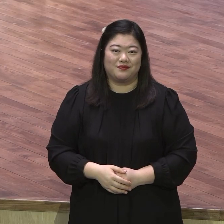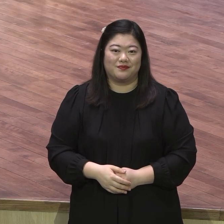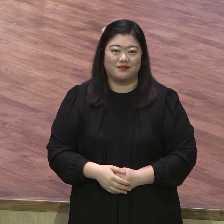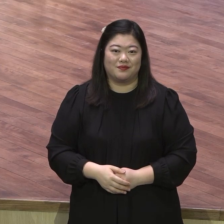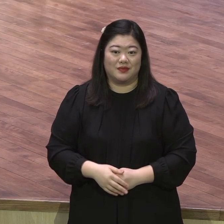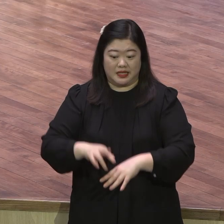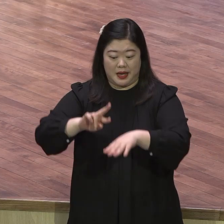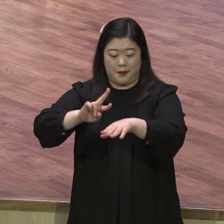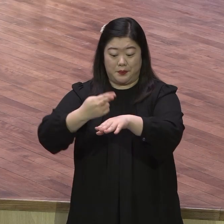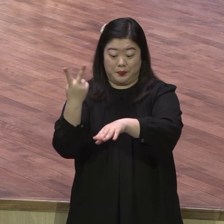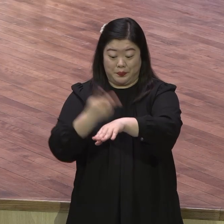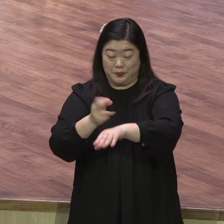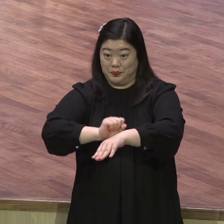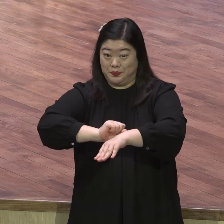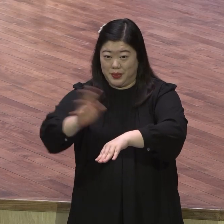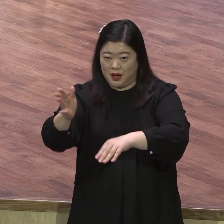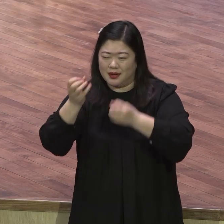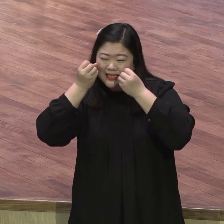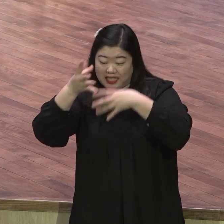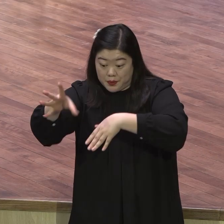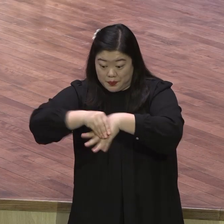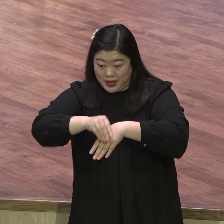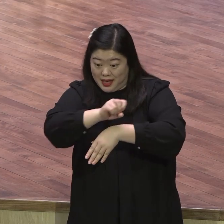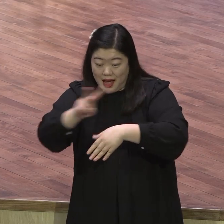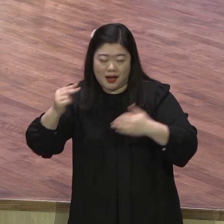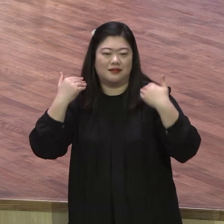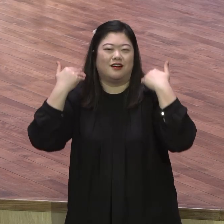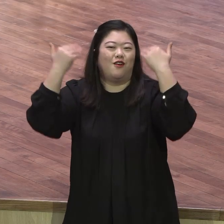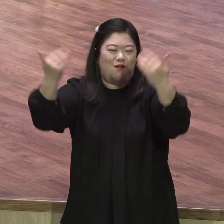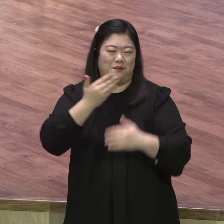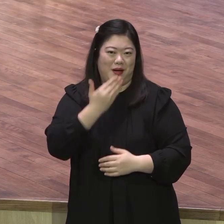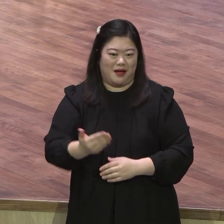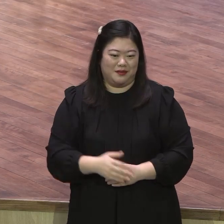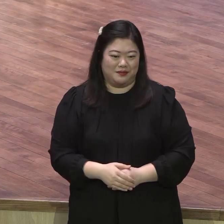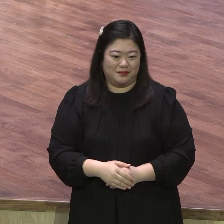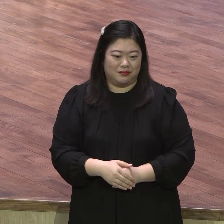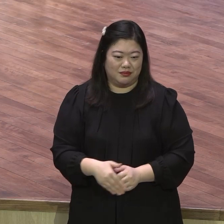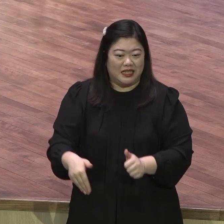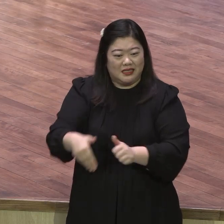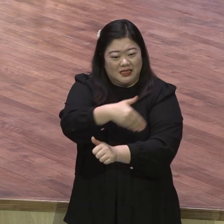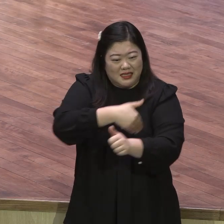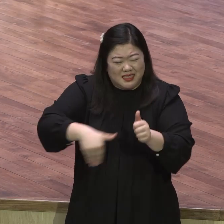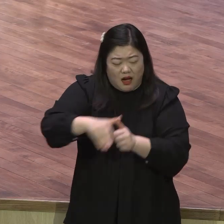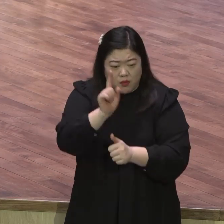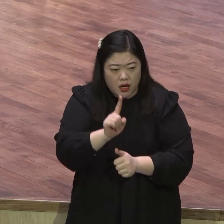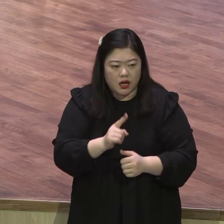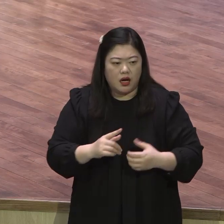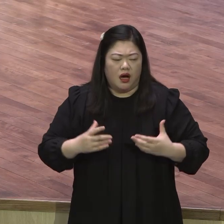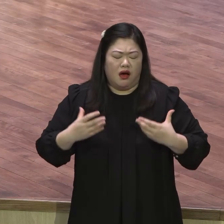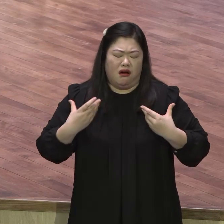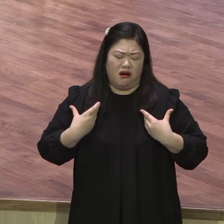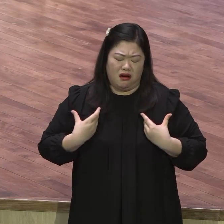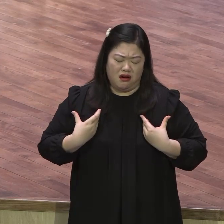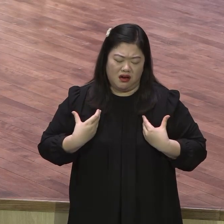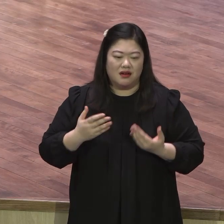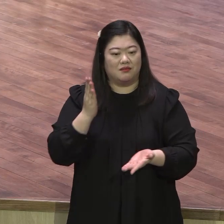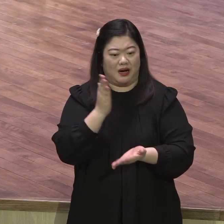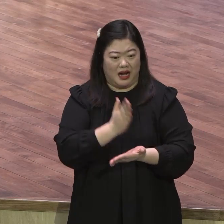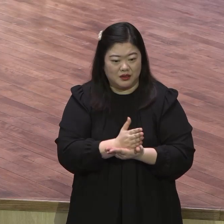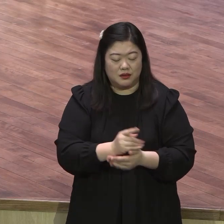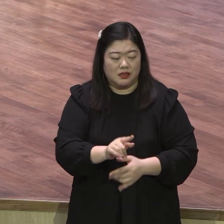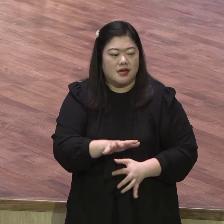그래야 성장할 수 있습니다. 믿음이 영계 모든 성도를 어떤 상황 속에서 오늘부터 절망하지 마시기 바랍니다. 부정적인